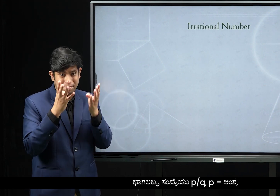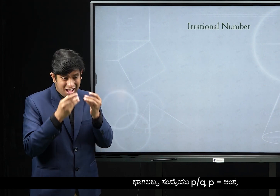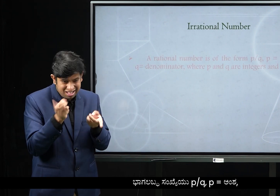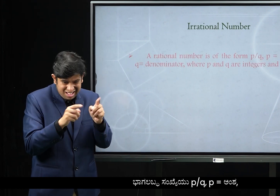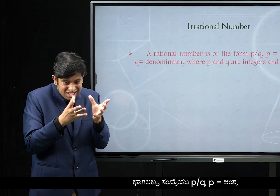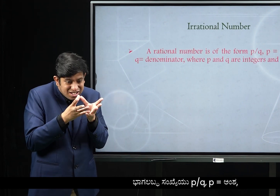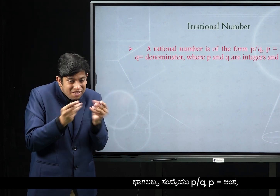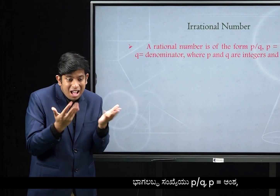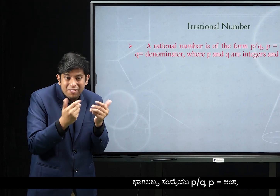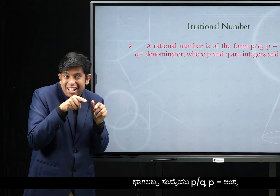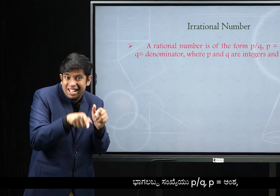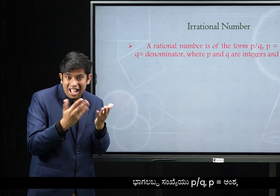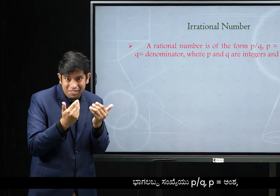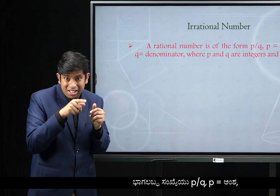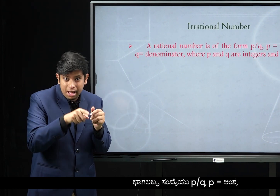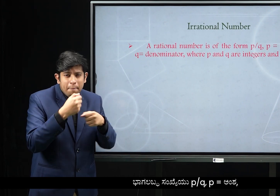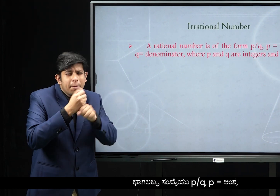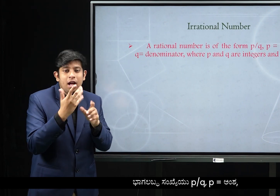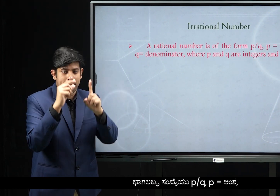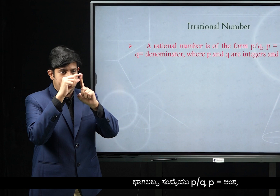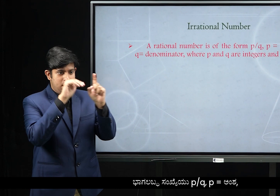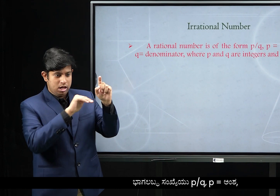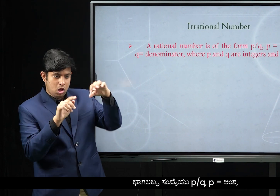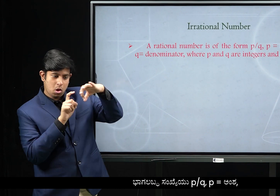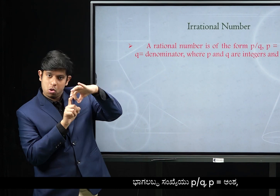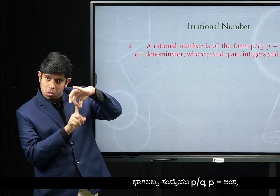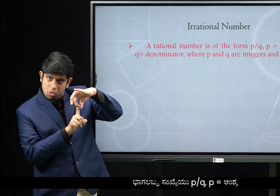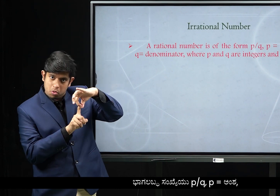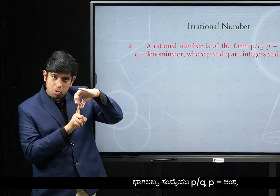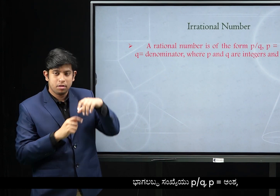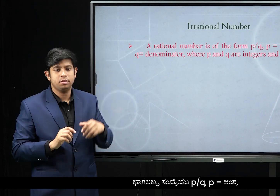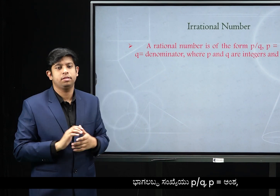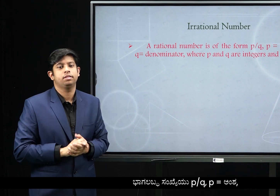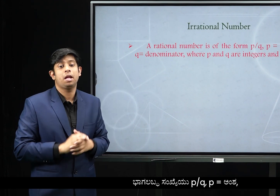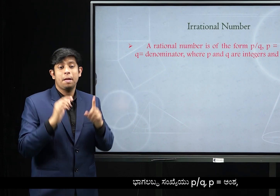ಭಾಗಲಬ್ಧ ಸಂಖ್ಯೆಯು ಪಿ ಬೈ ಕ್ಯೂ, ಪಿ ಈಕ್ವಲ್ಸ್ ಅಂಶ,